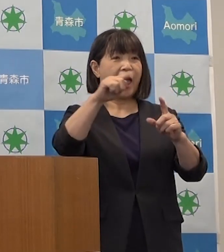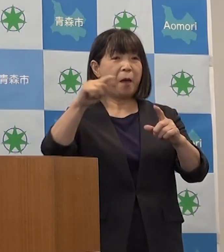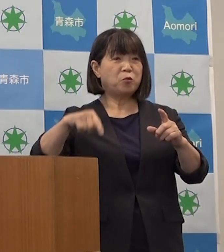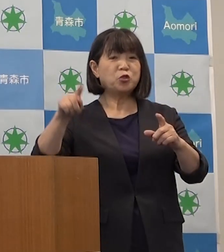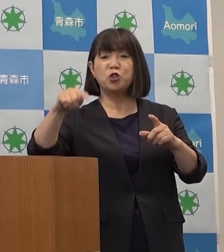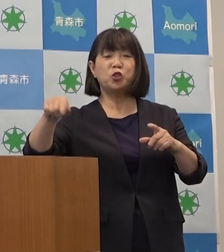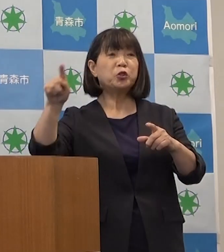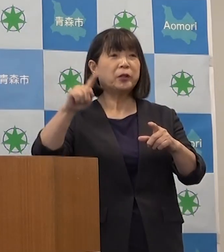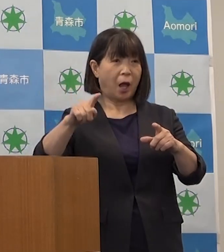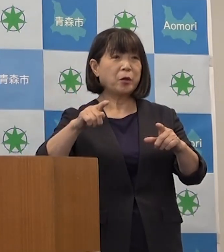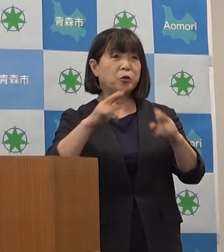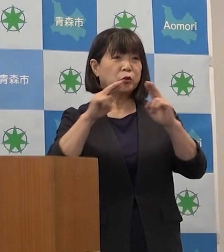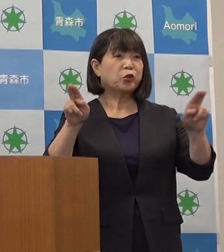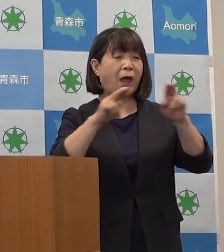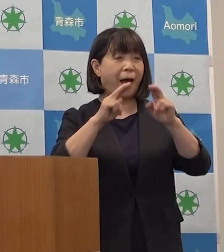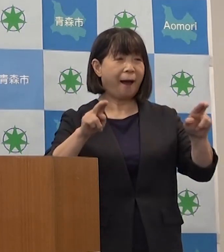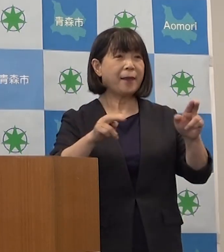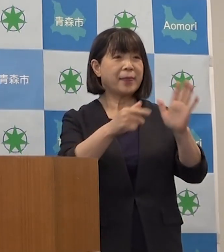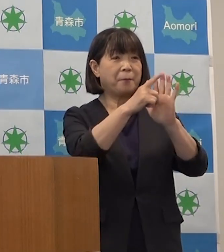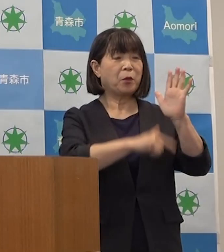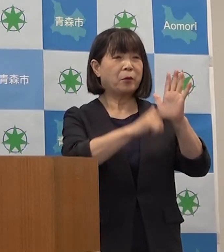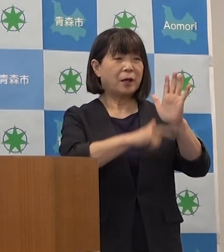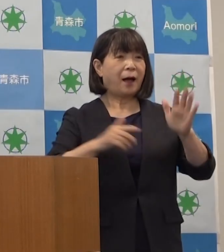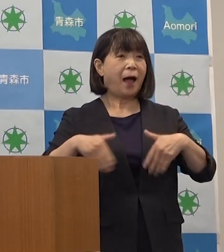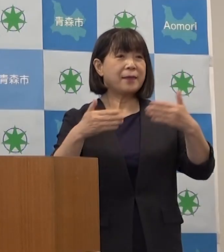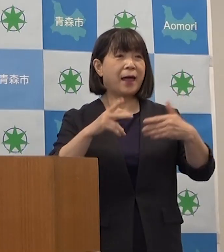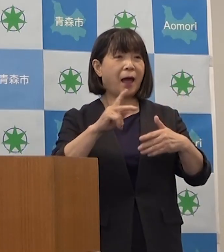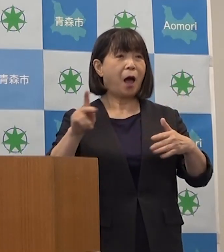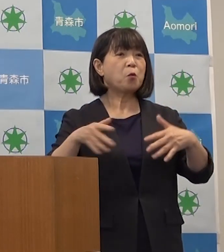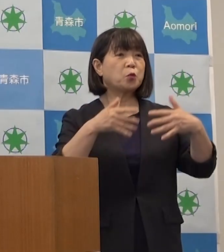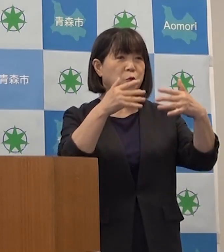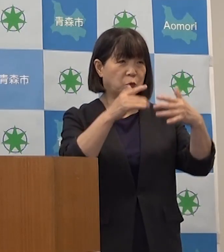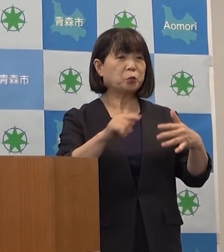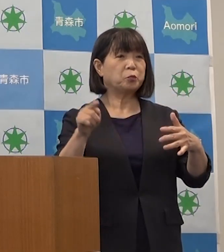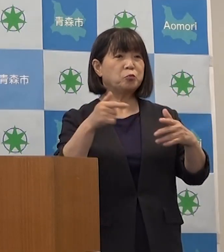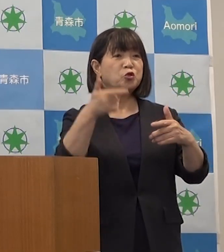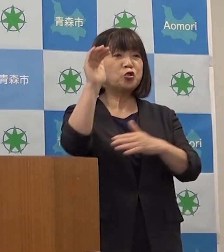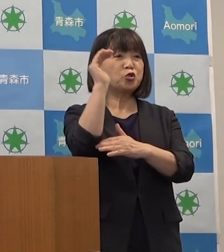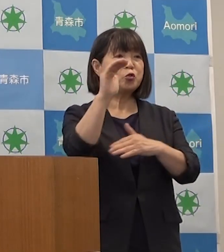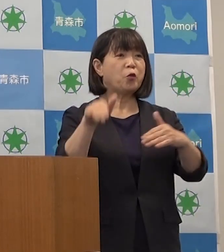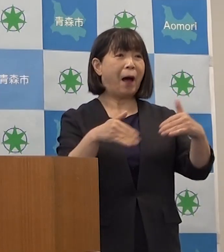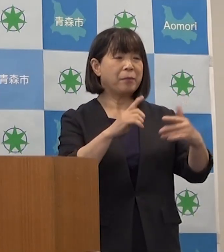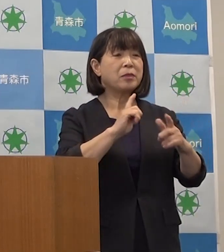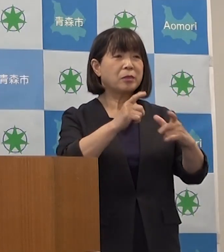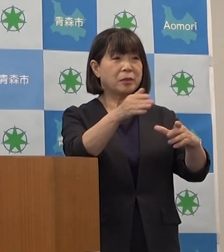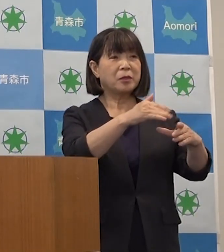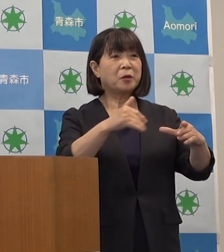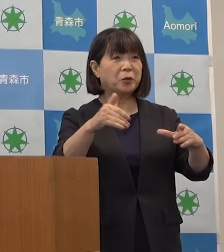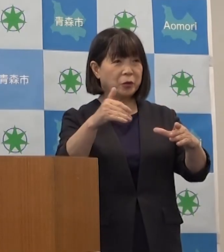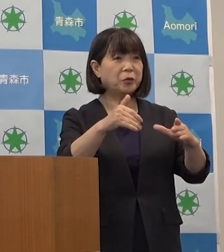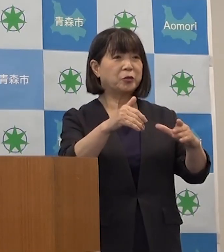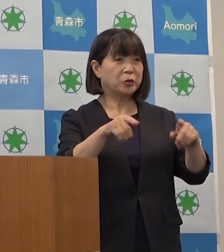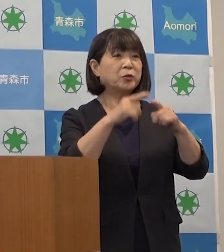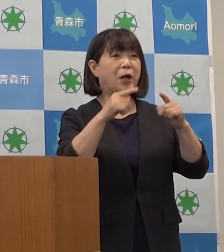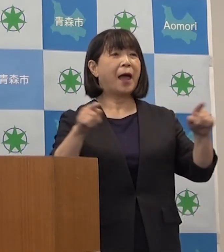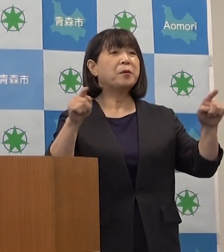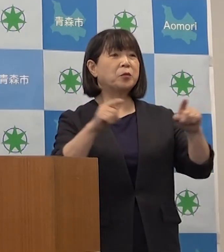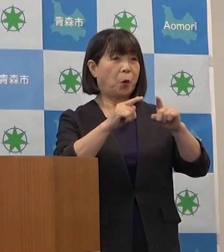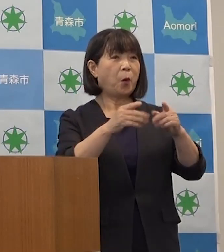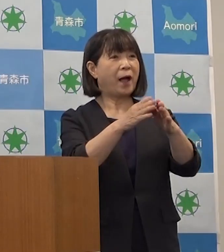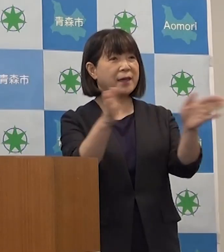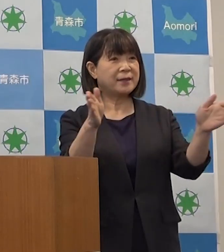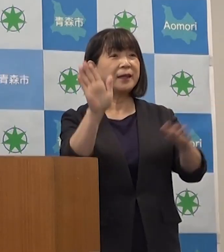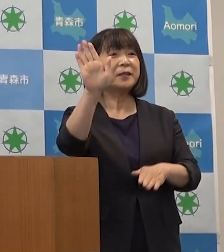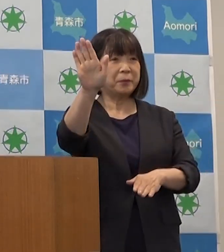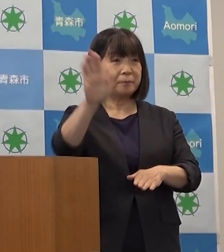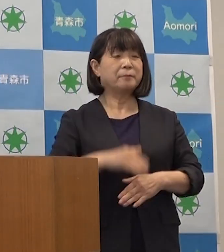応援ソングである風が吹く陸奥湾でを含む3曲を披露するオープニングライブを開催いたします